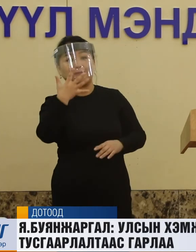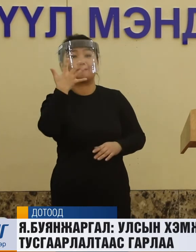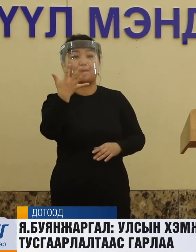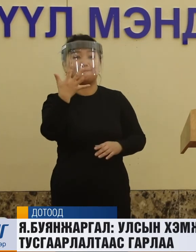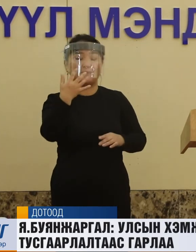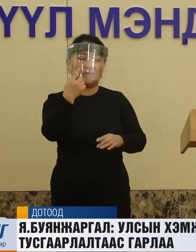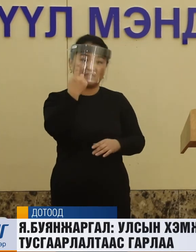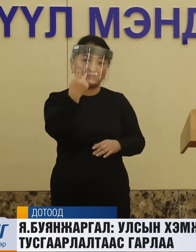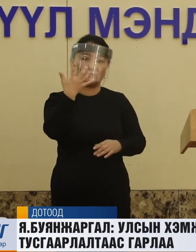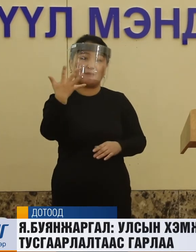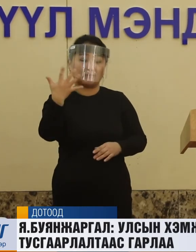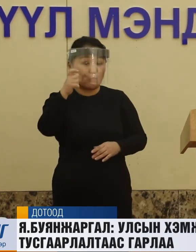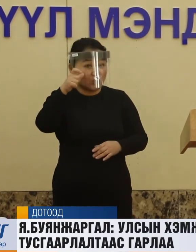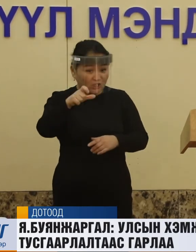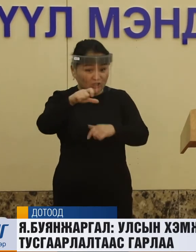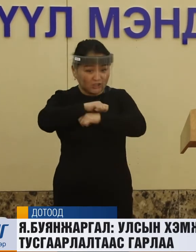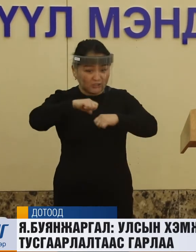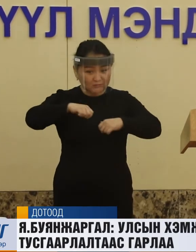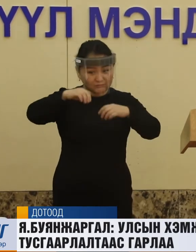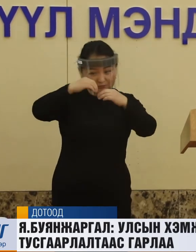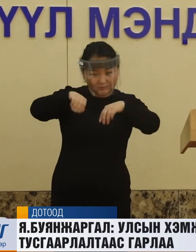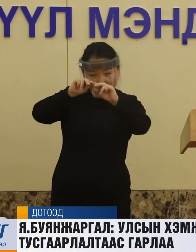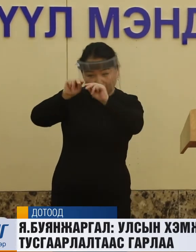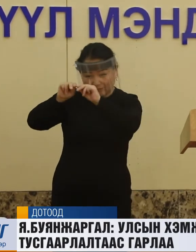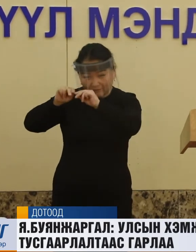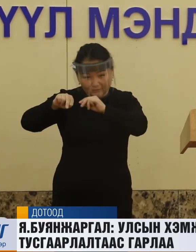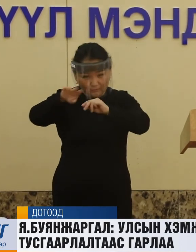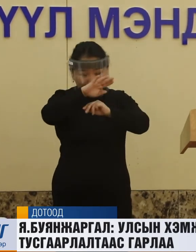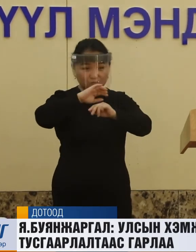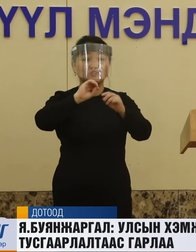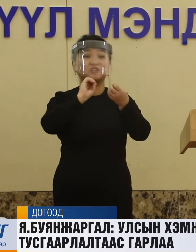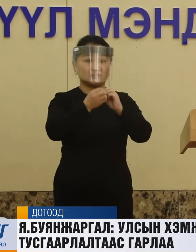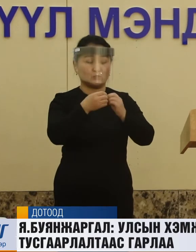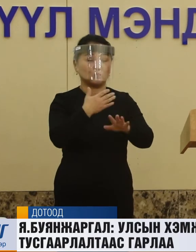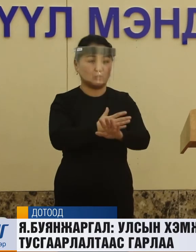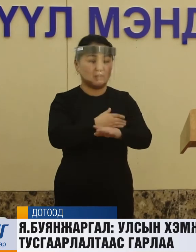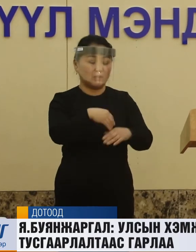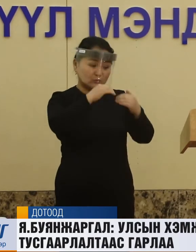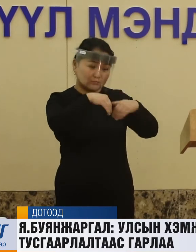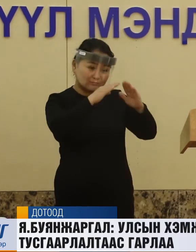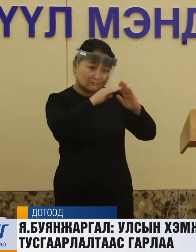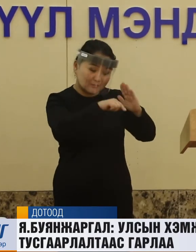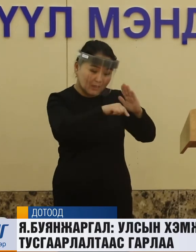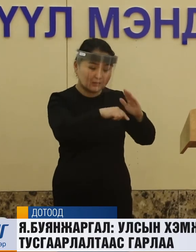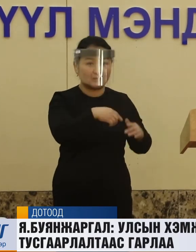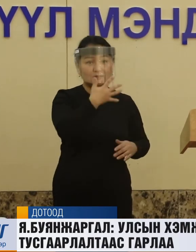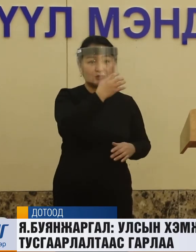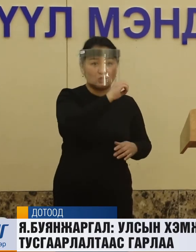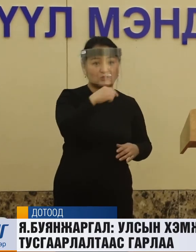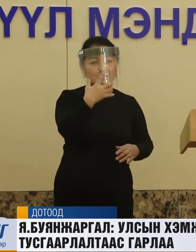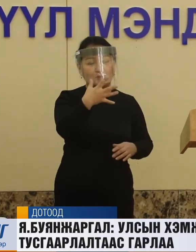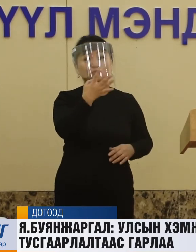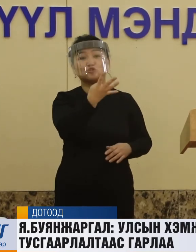5155 иргэн тусгаарлагдсан тандал судалгааг бол хийгдлээ. За тусгаарлан ажиглалтанд байгаа хүмүүс дотор 5 хүртэлх насны хүүхэд